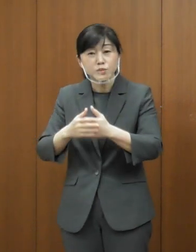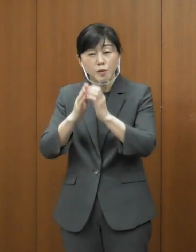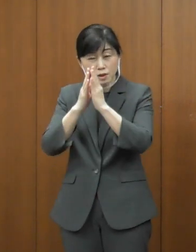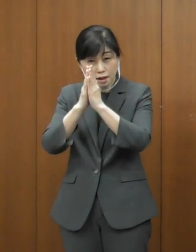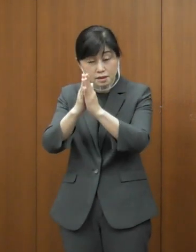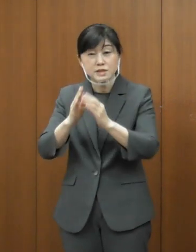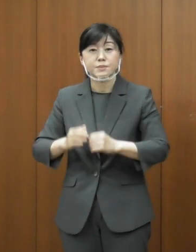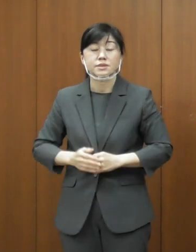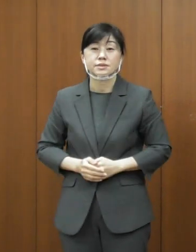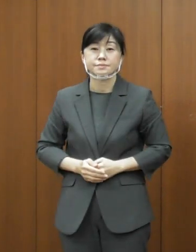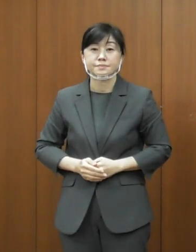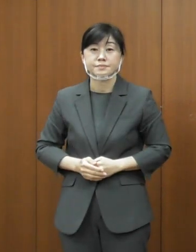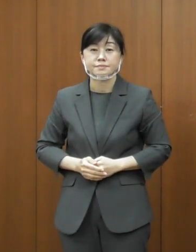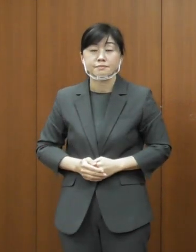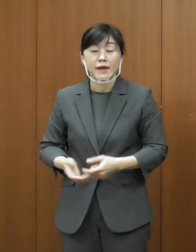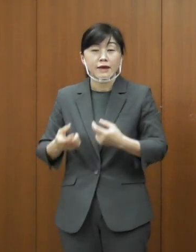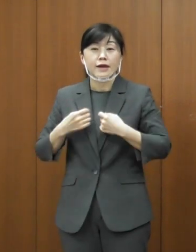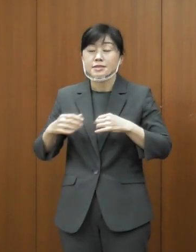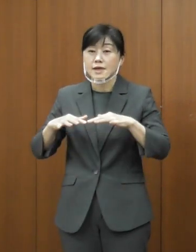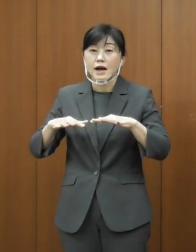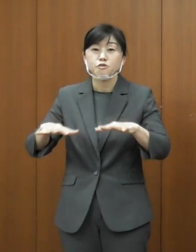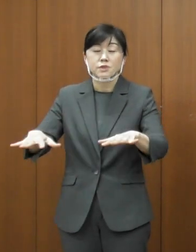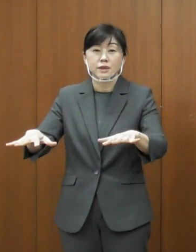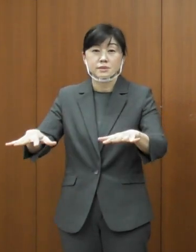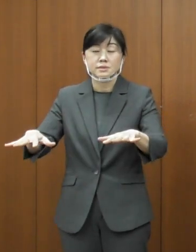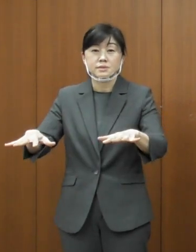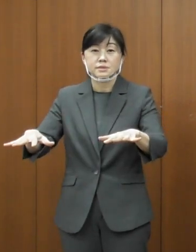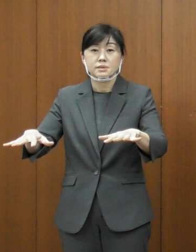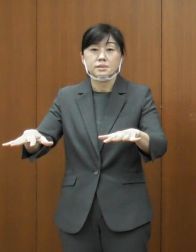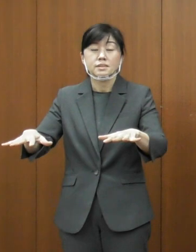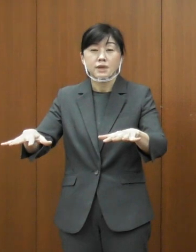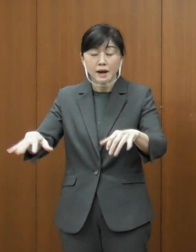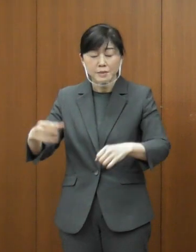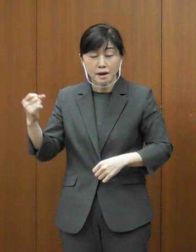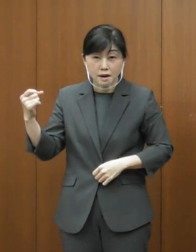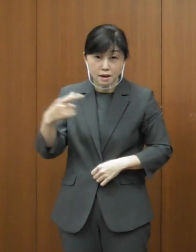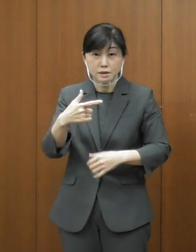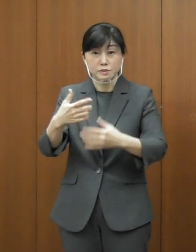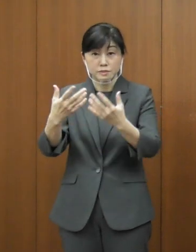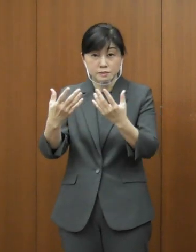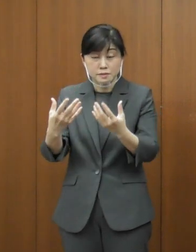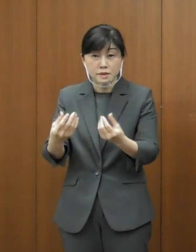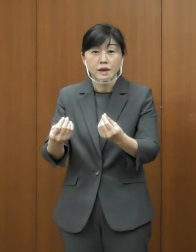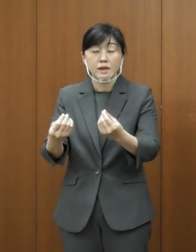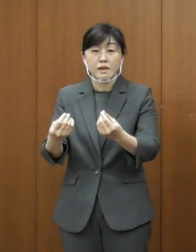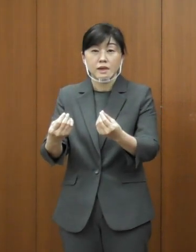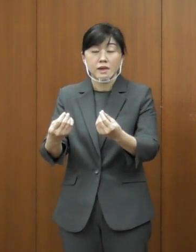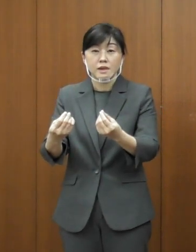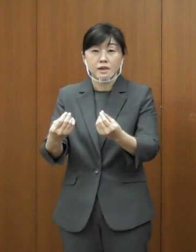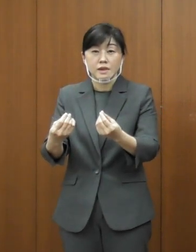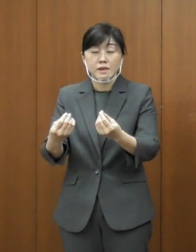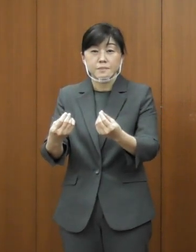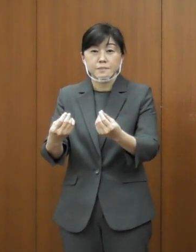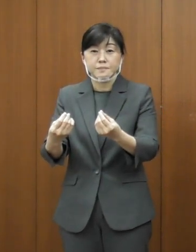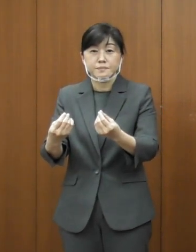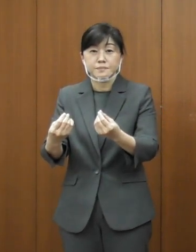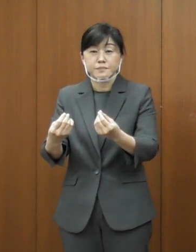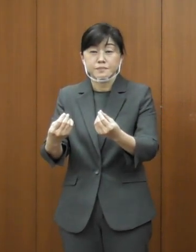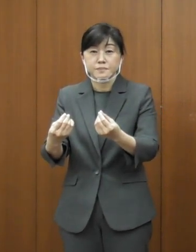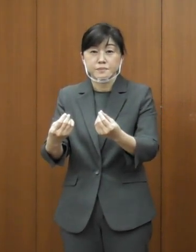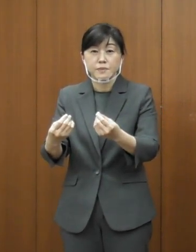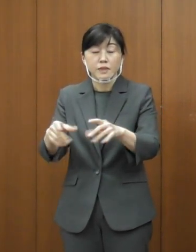。感染拡大が一日でも早く下降に向かい、そ